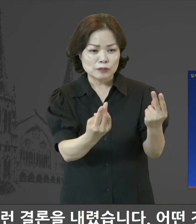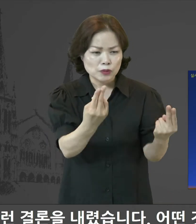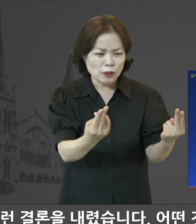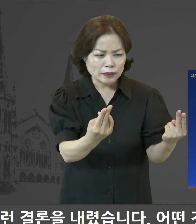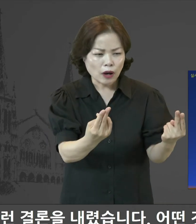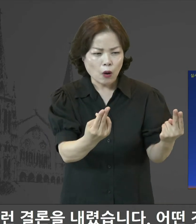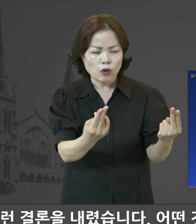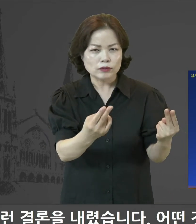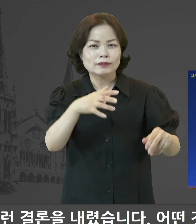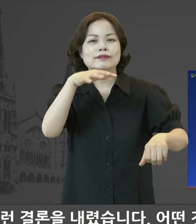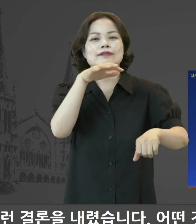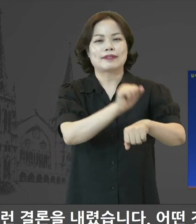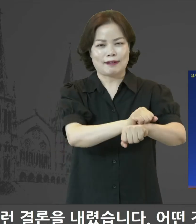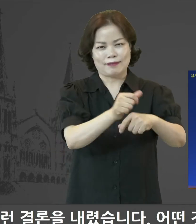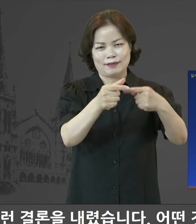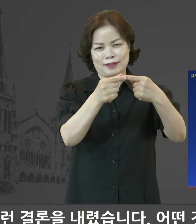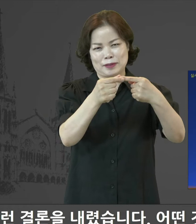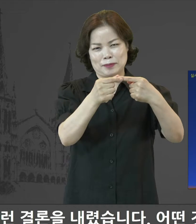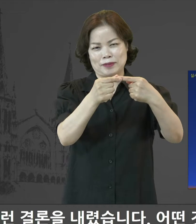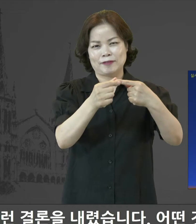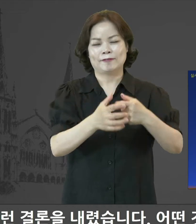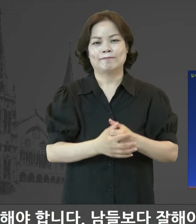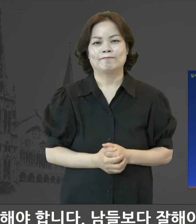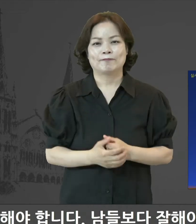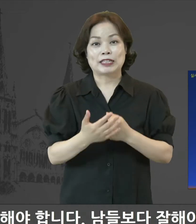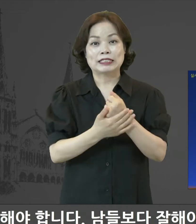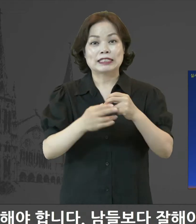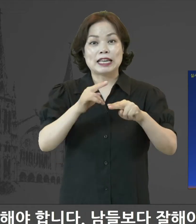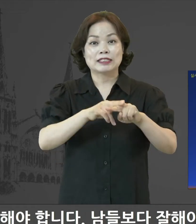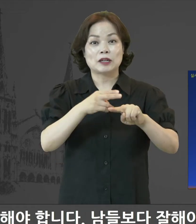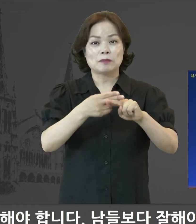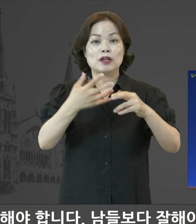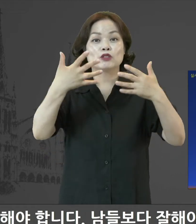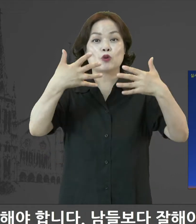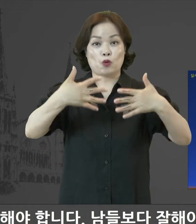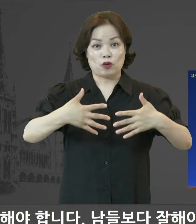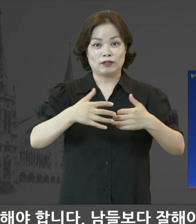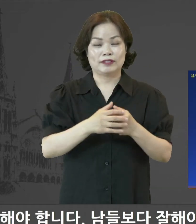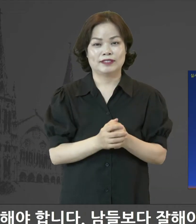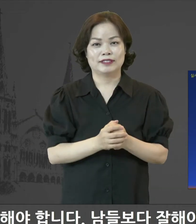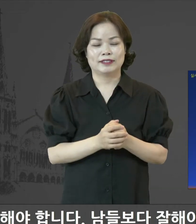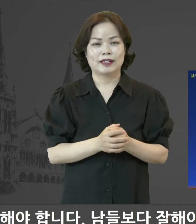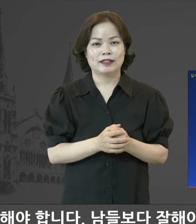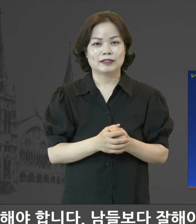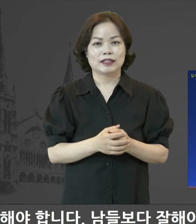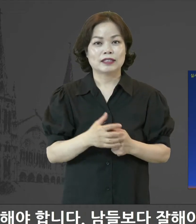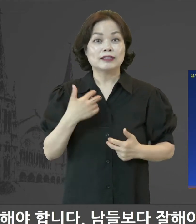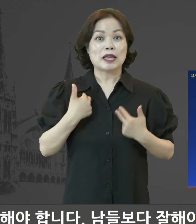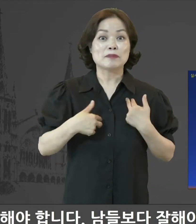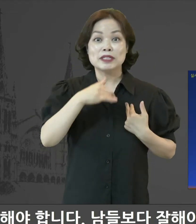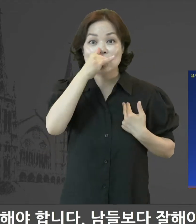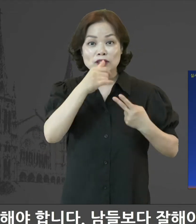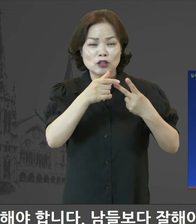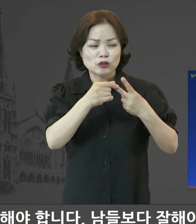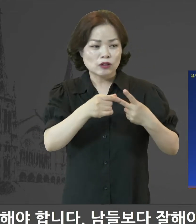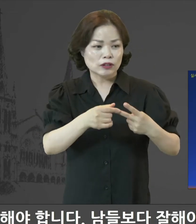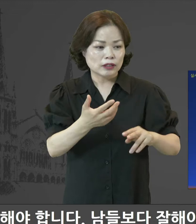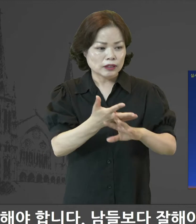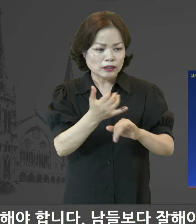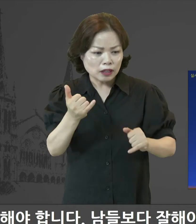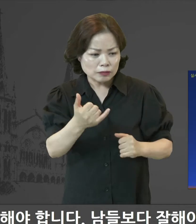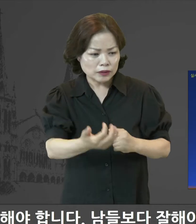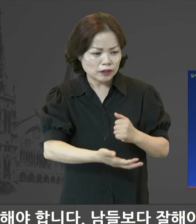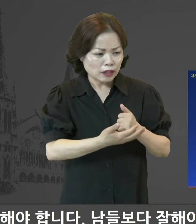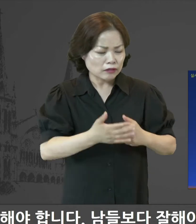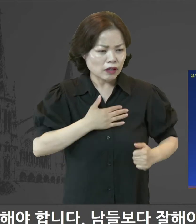때부터 조금 잘해야 됩니다. 그게 은사의 첫 번째 조건이죠. 하면서 재밌어야 됩니다. 남들이 잘한다고 그러는데